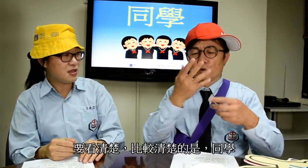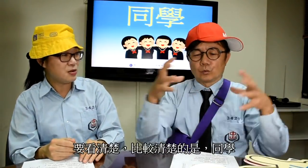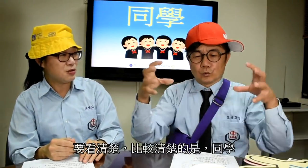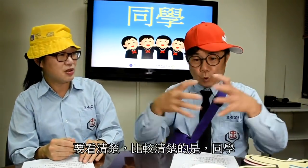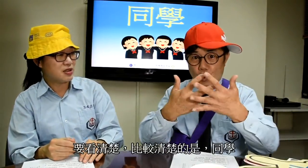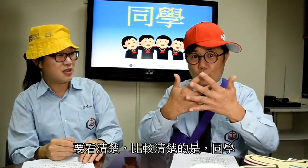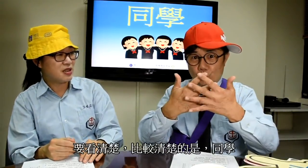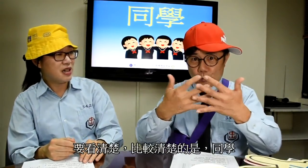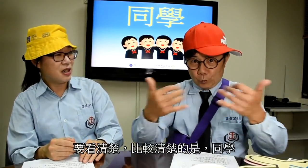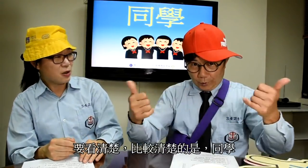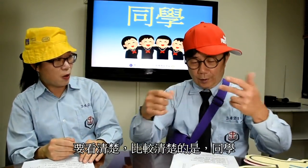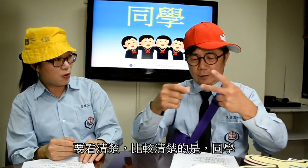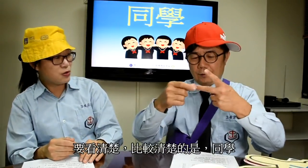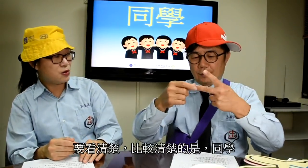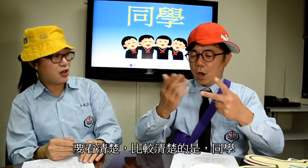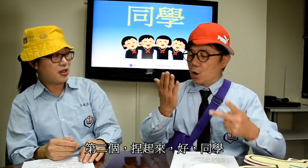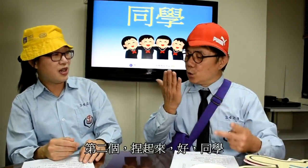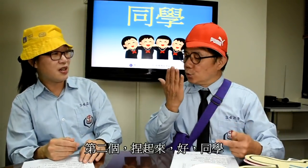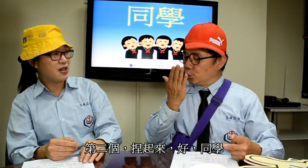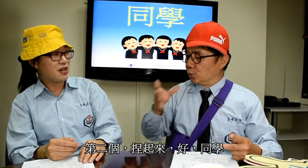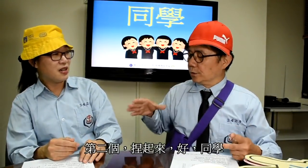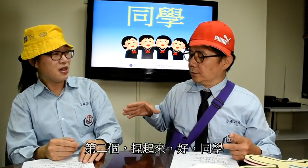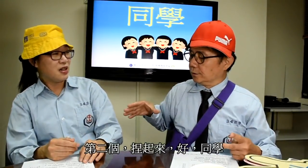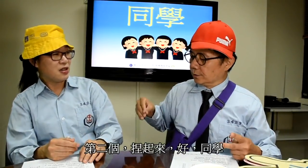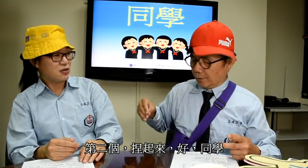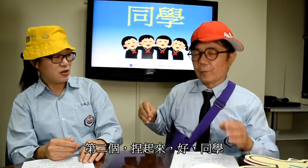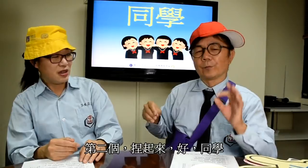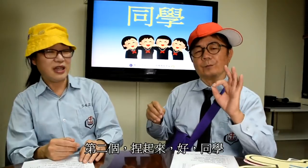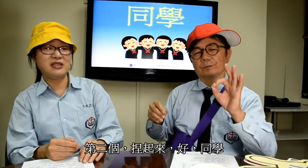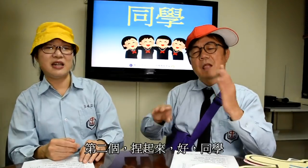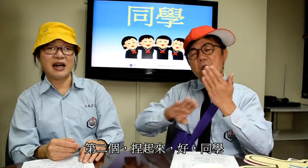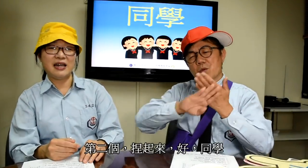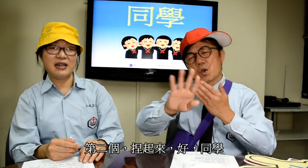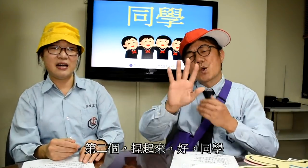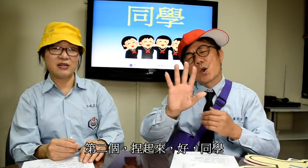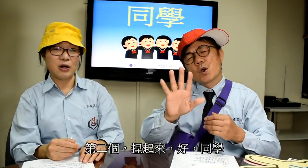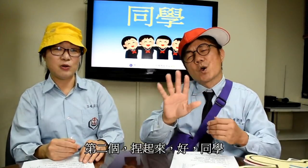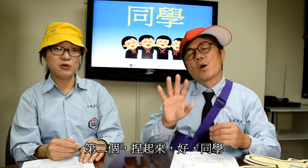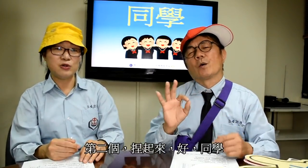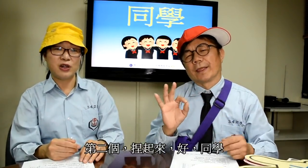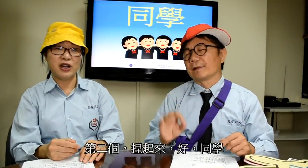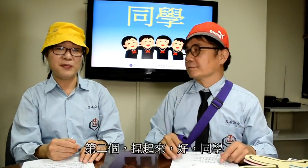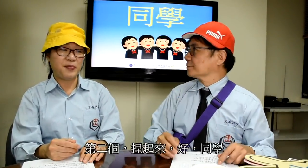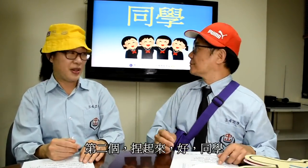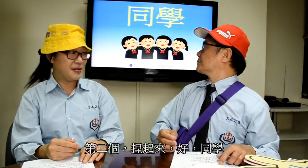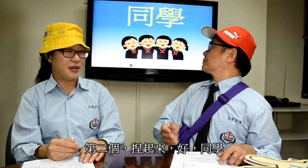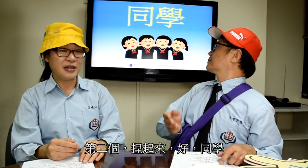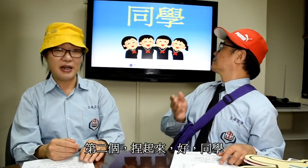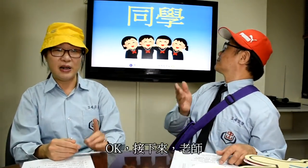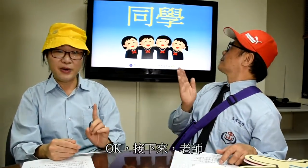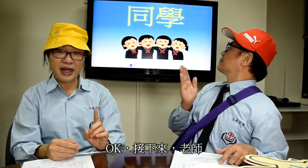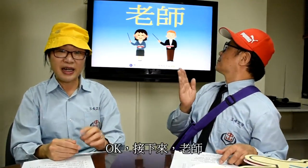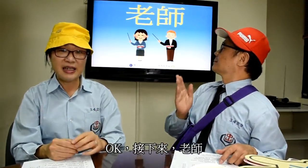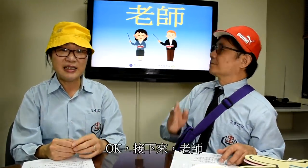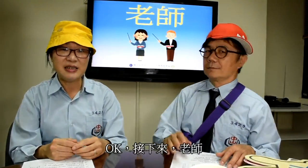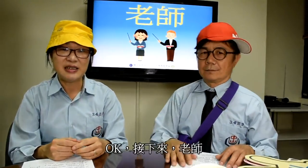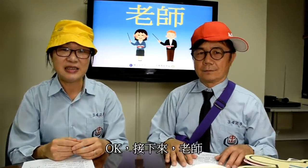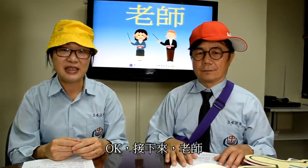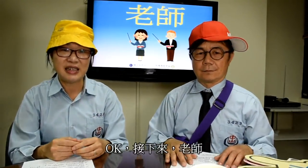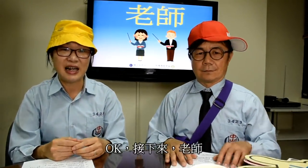楚的是同学。第二个捏起来，同学。OK， 接下来老